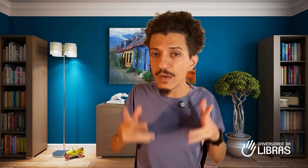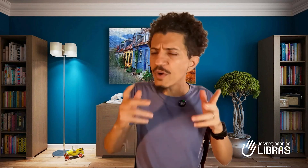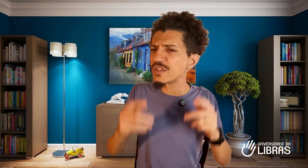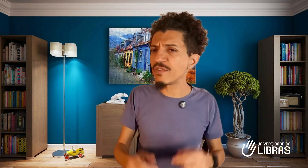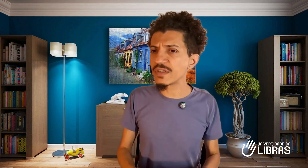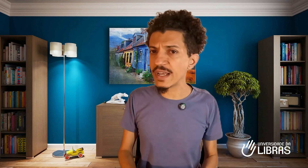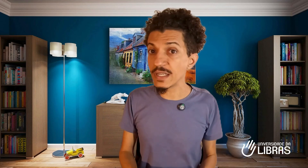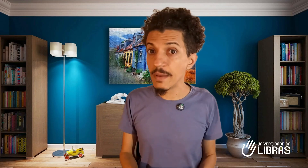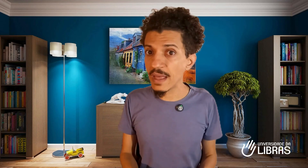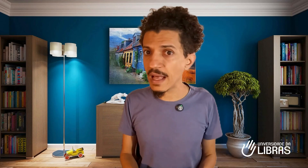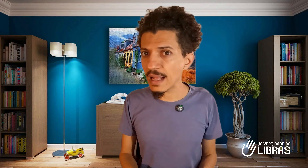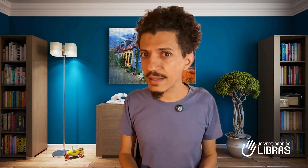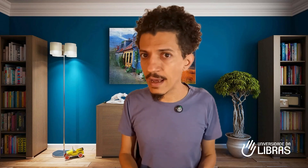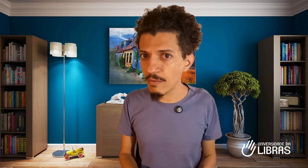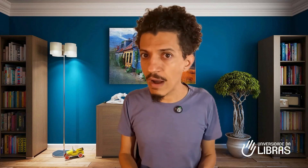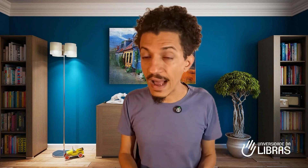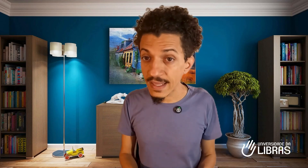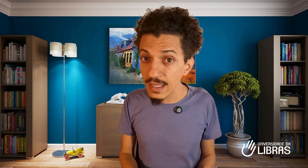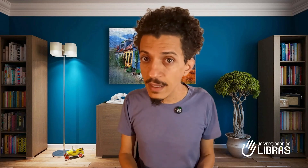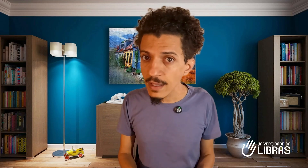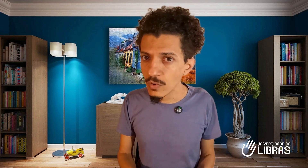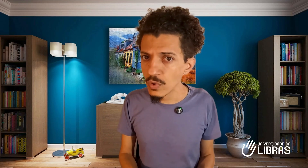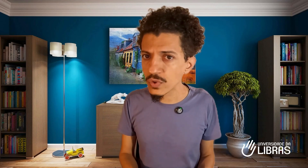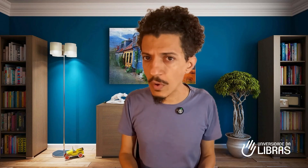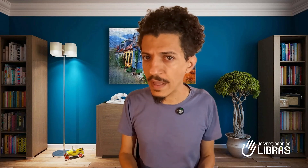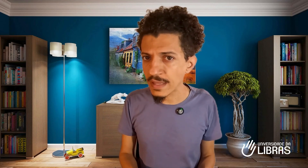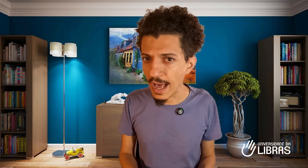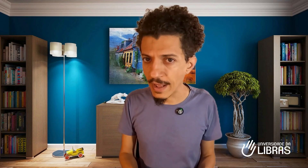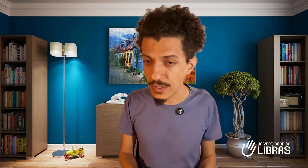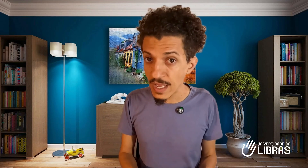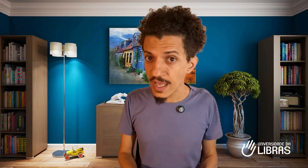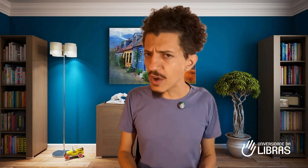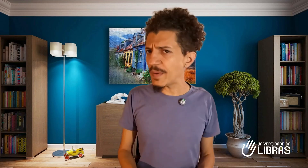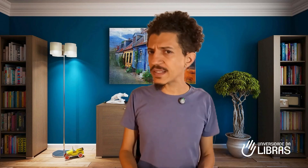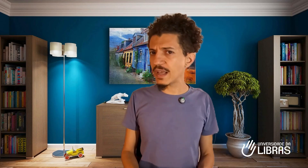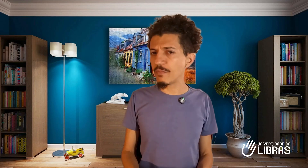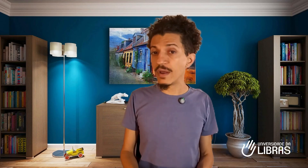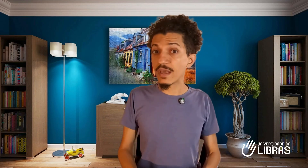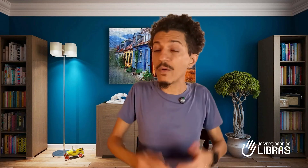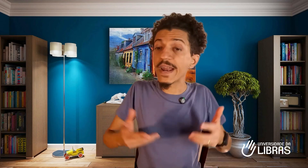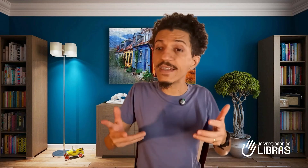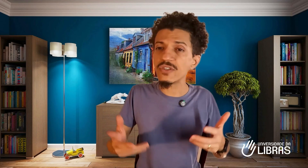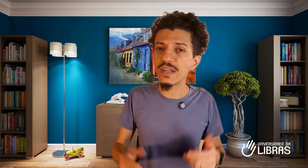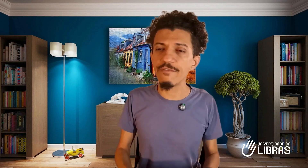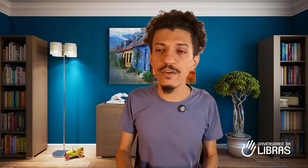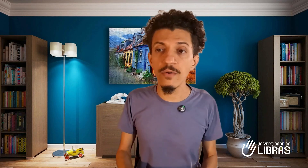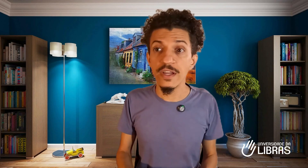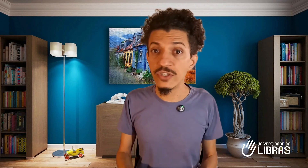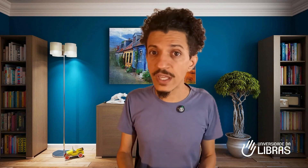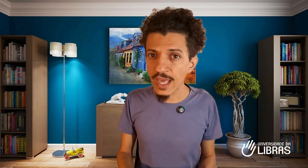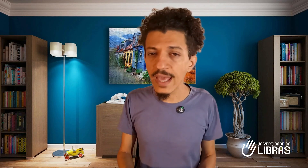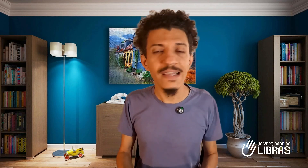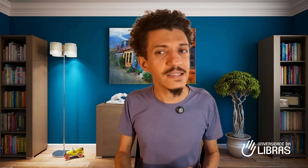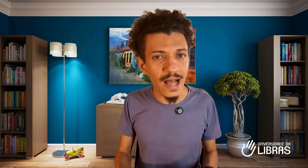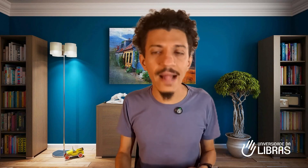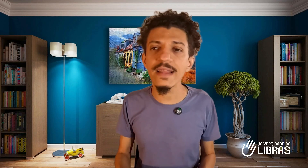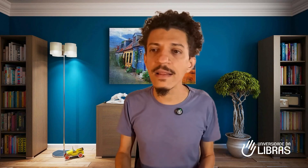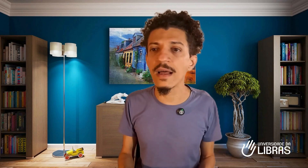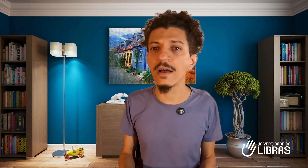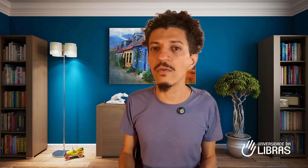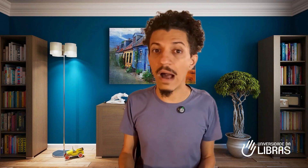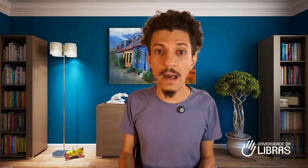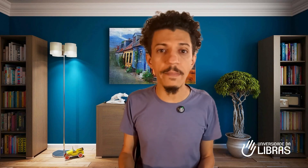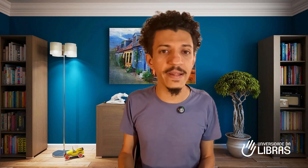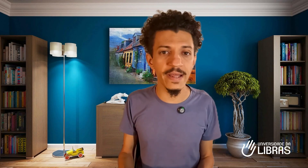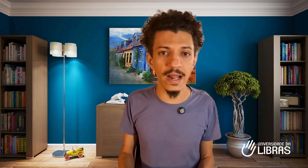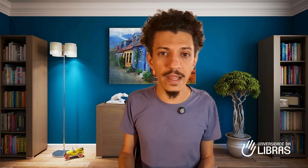dificuldade que muitos de vocês me relataram aqui nos comentários e que eu percebo que é um grande desafio de quem está